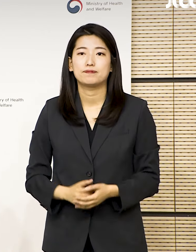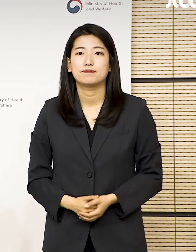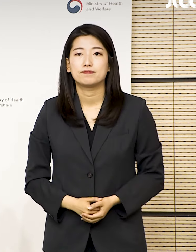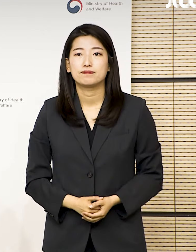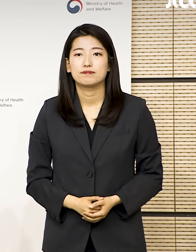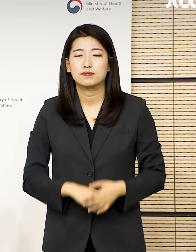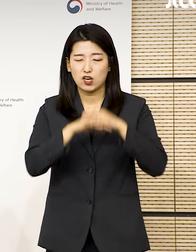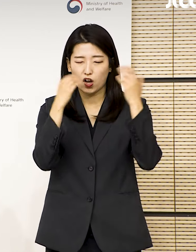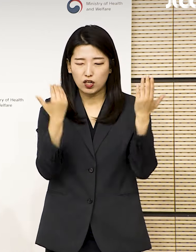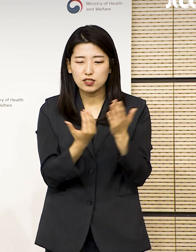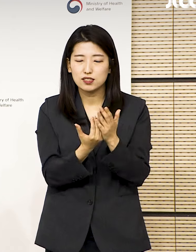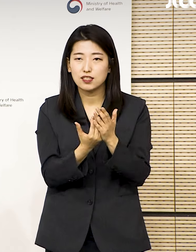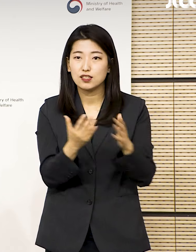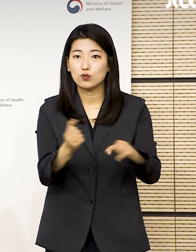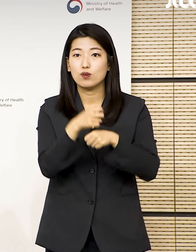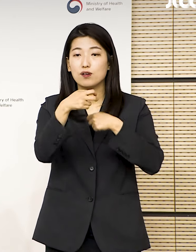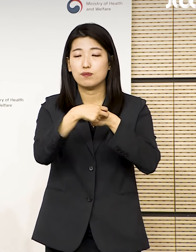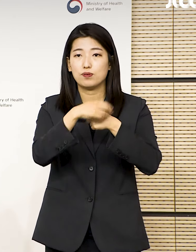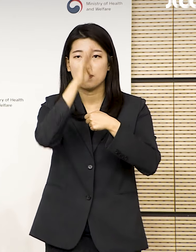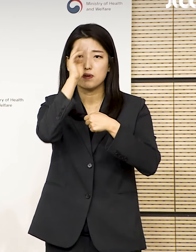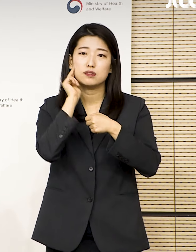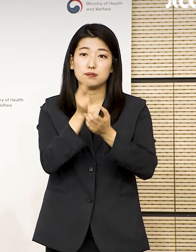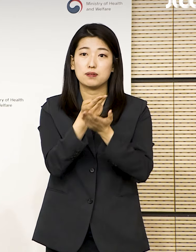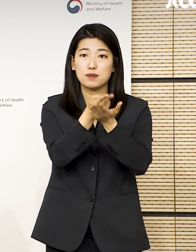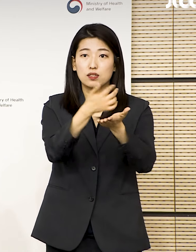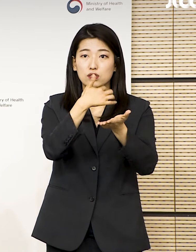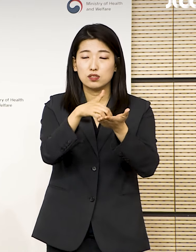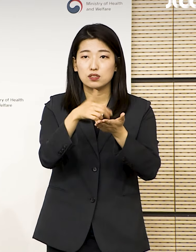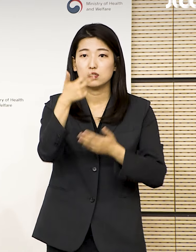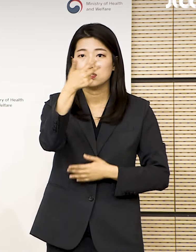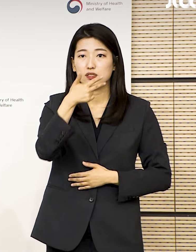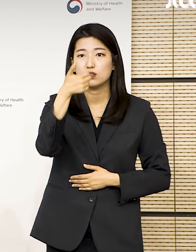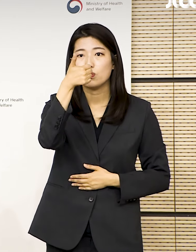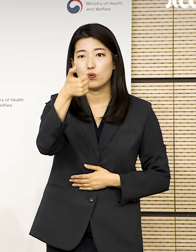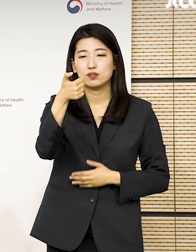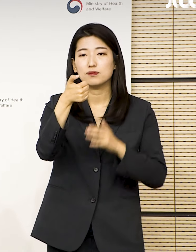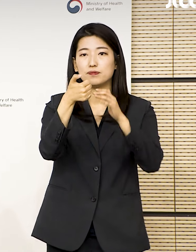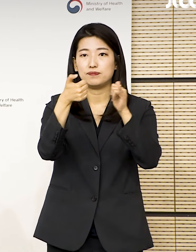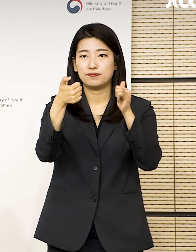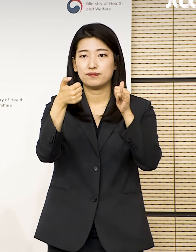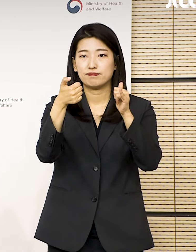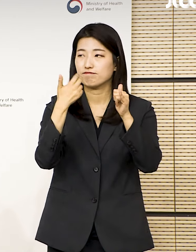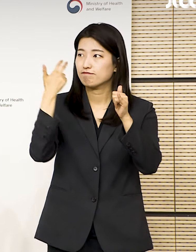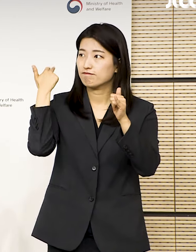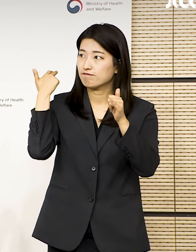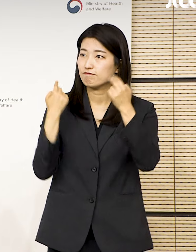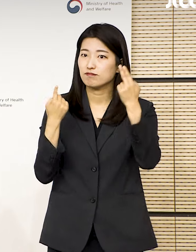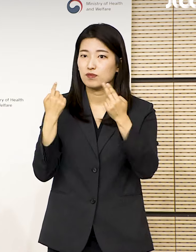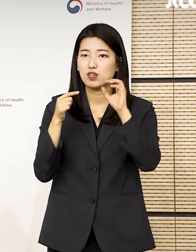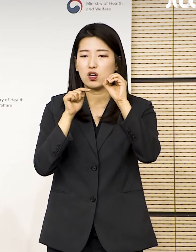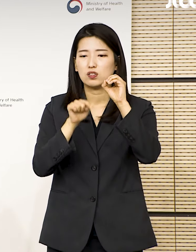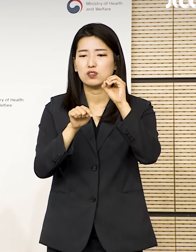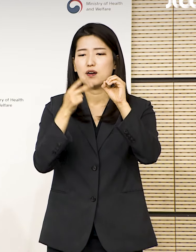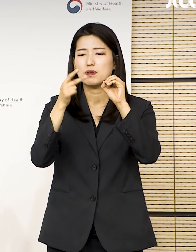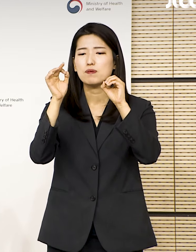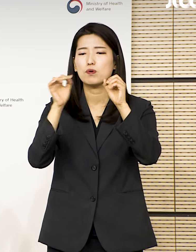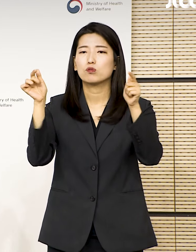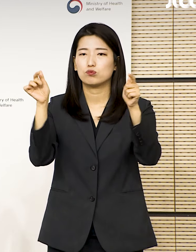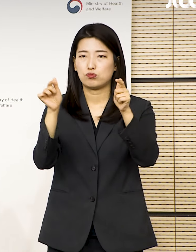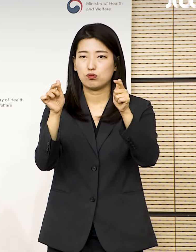종합병원의 중환자실 2번 환자수는 750명으로 전주 대비 0.2 2% 감소하였으며